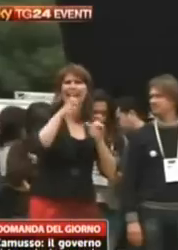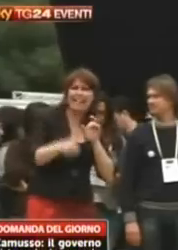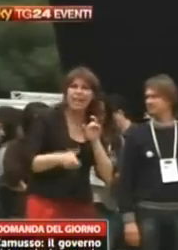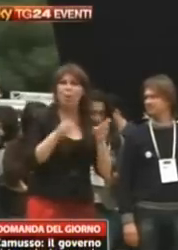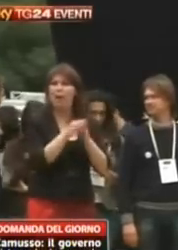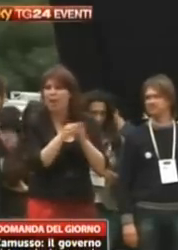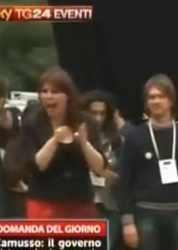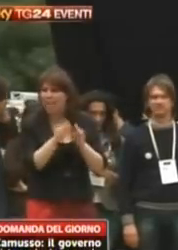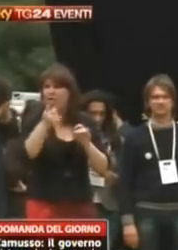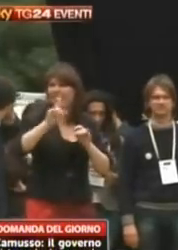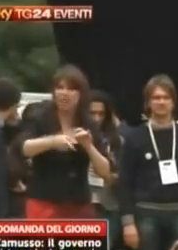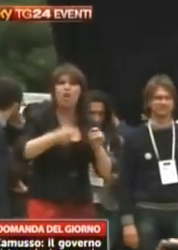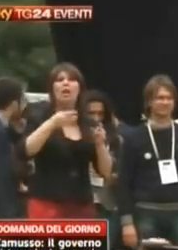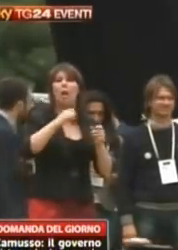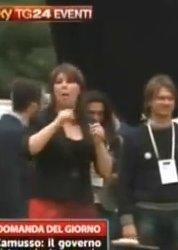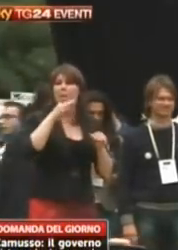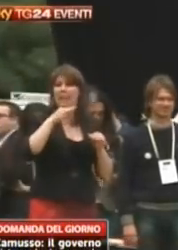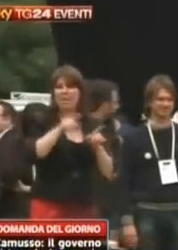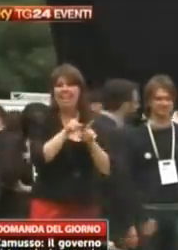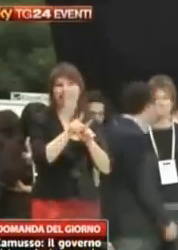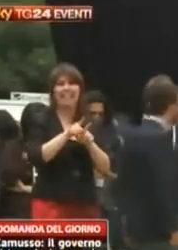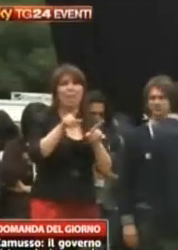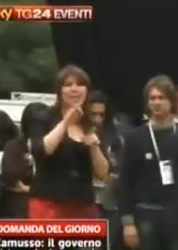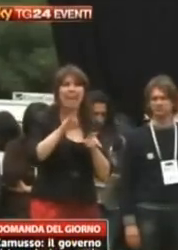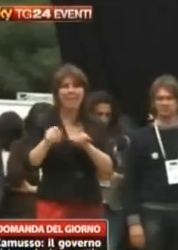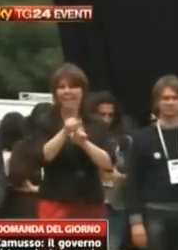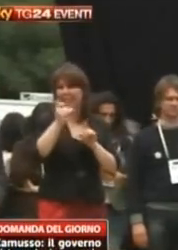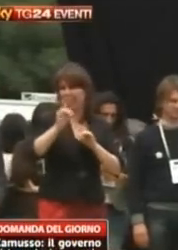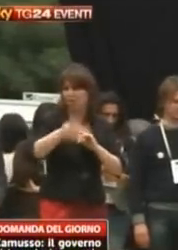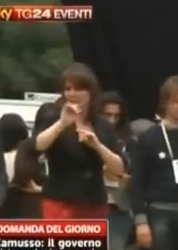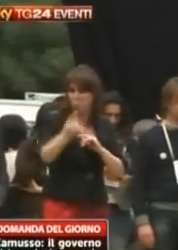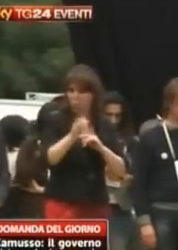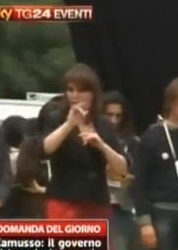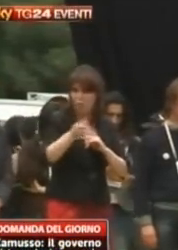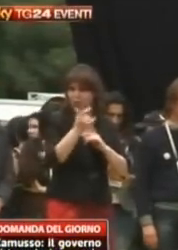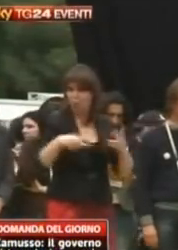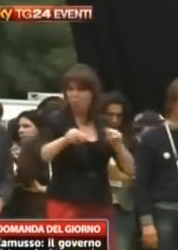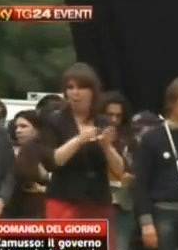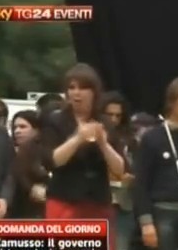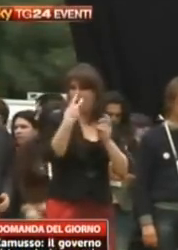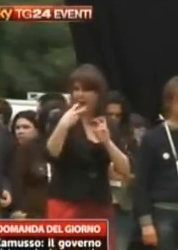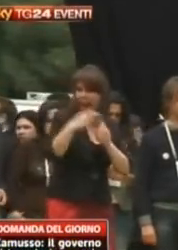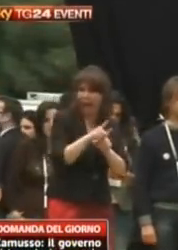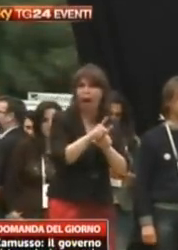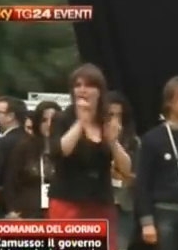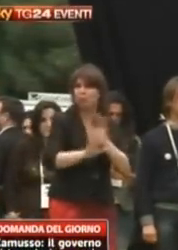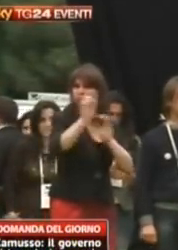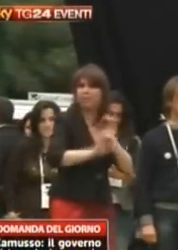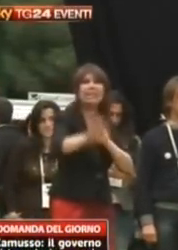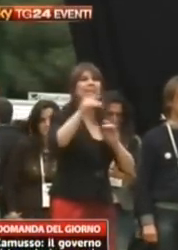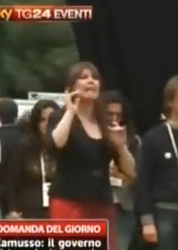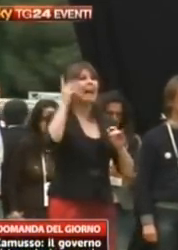due parolacce, ho detto la minchia, hanno preso quello lì della minchia e l'hanno mandato al TG1, Grillo dice sempre le